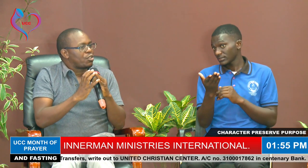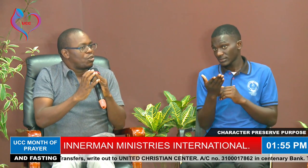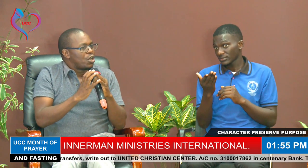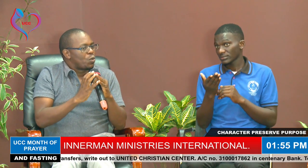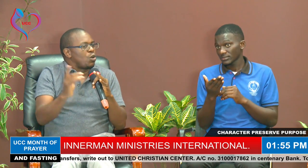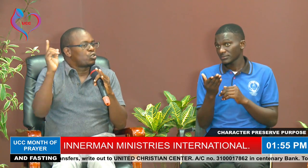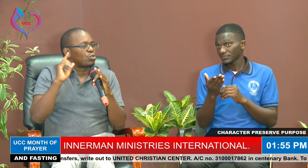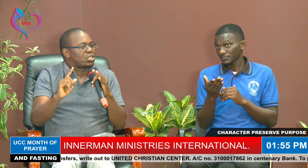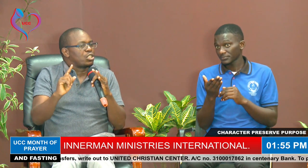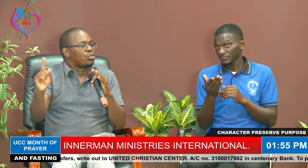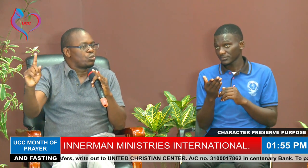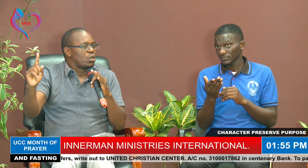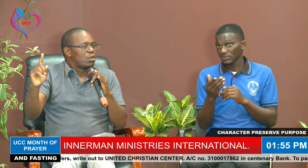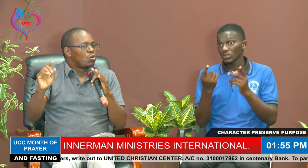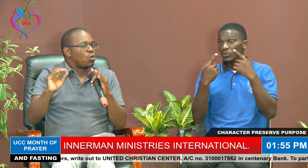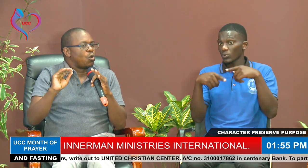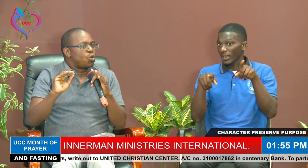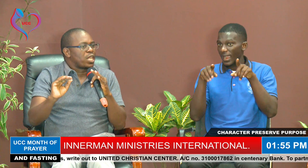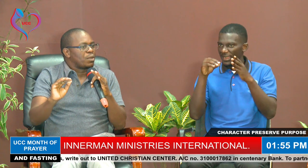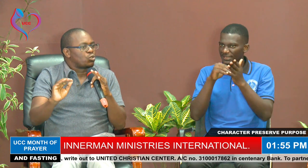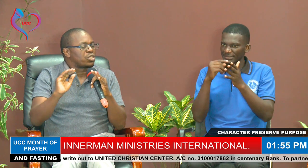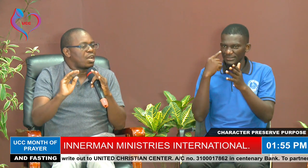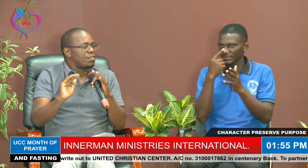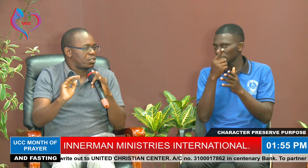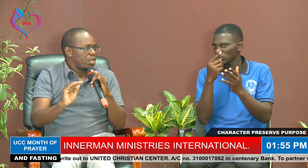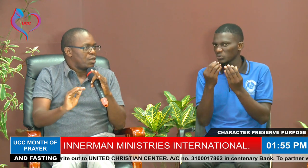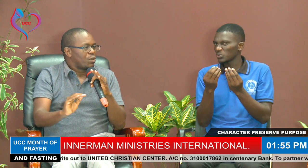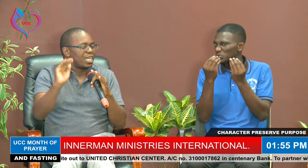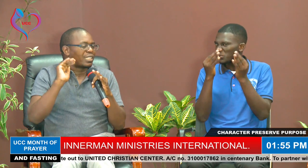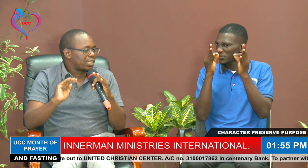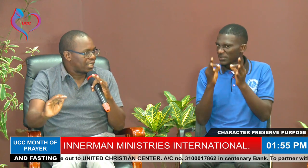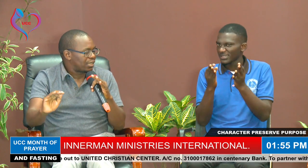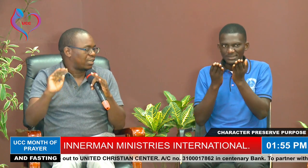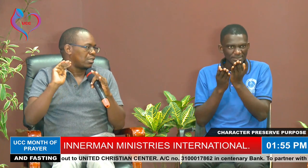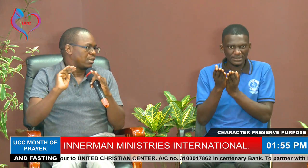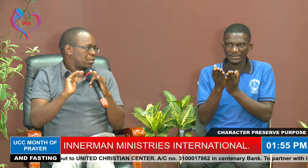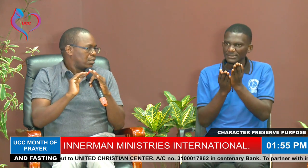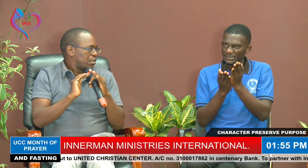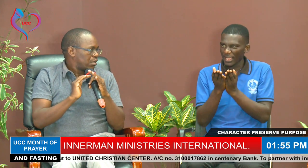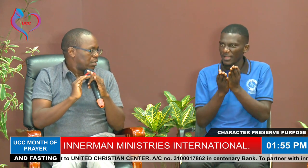yo, we also see you ngo okole ebintu service with excellence.